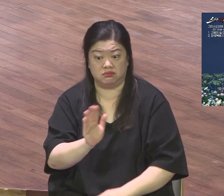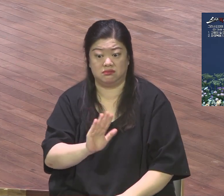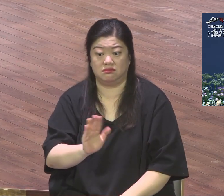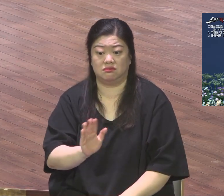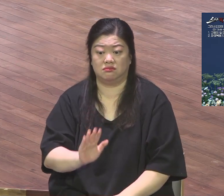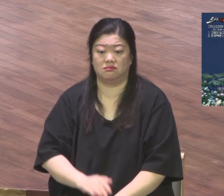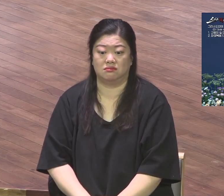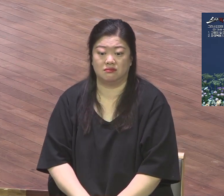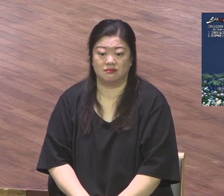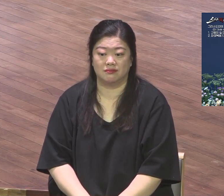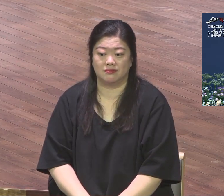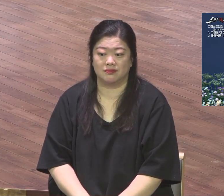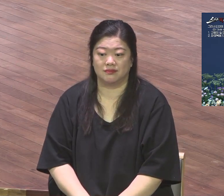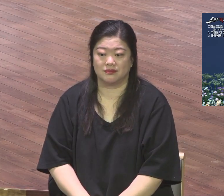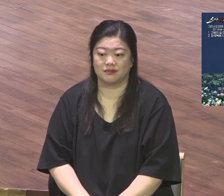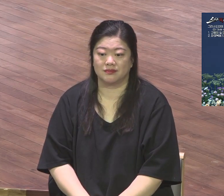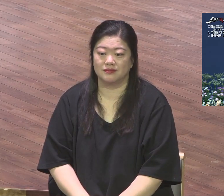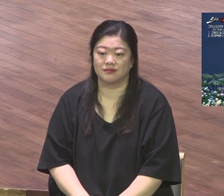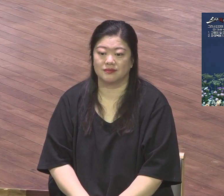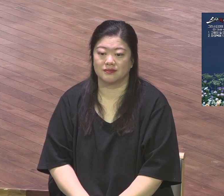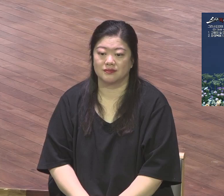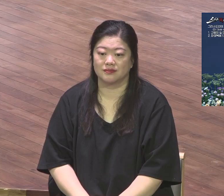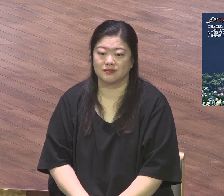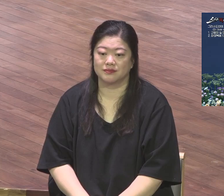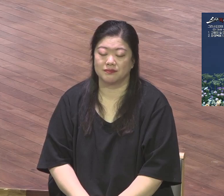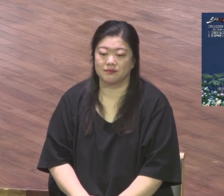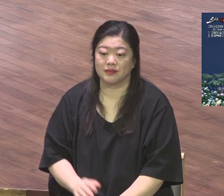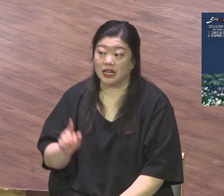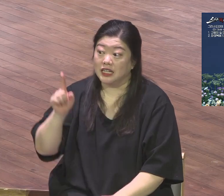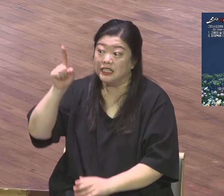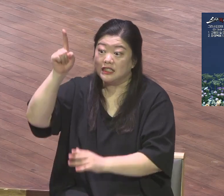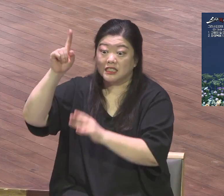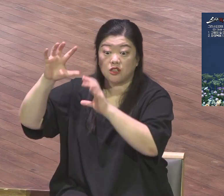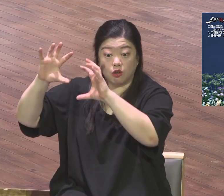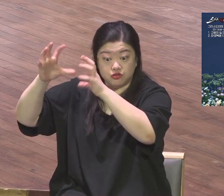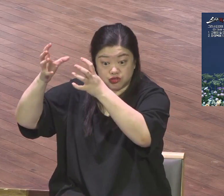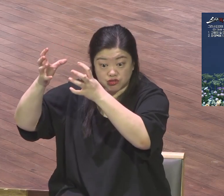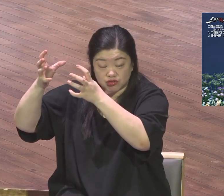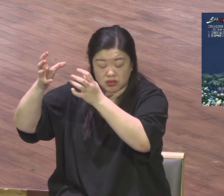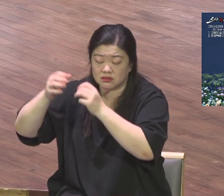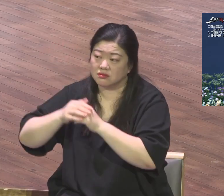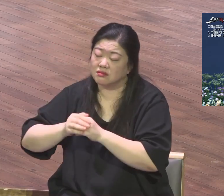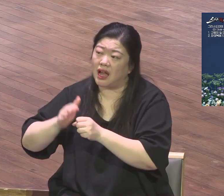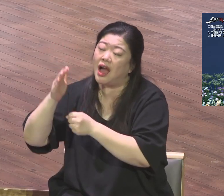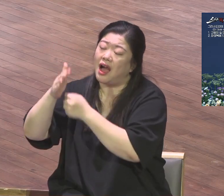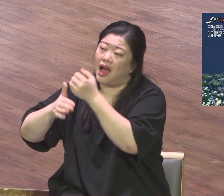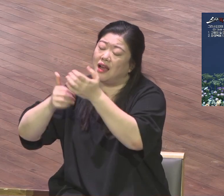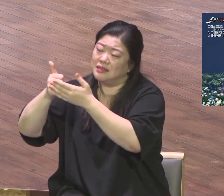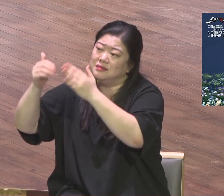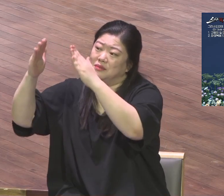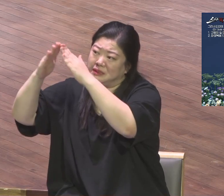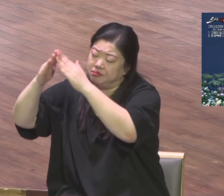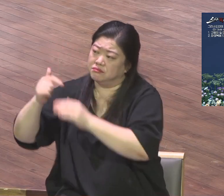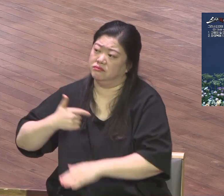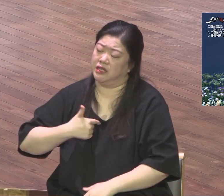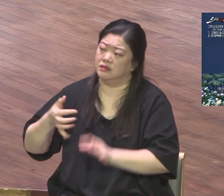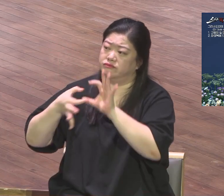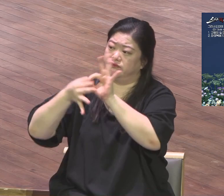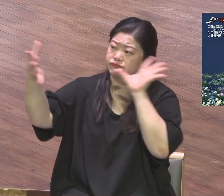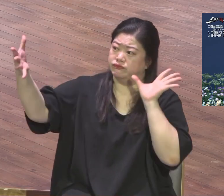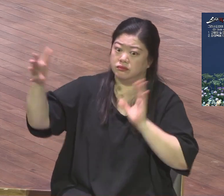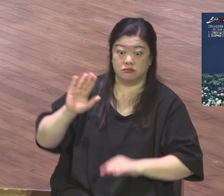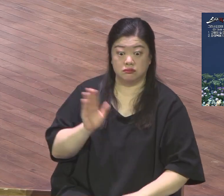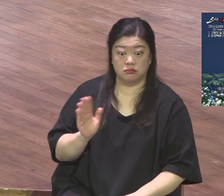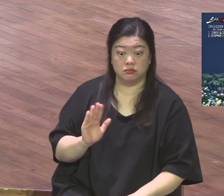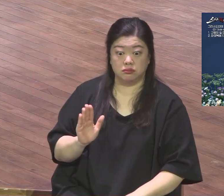하나님 아버지가 계신 나라, 하나님 아버지의 통치가 이루어지는 나라가 천국이라는